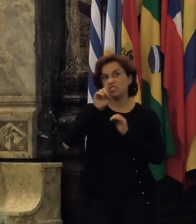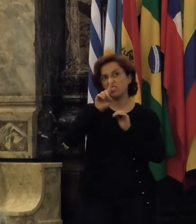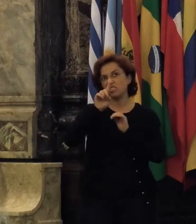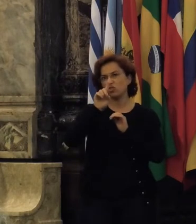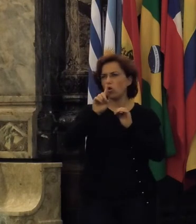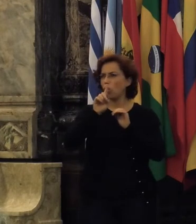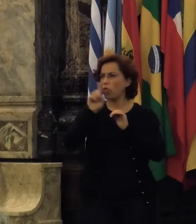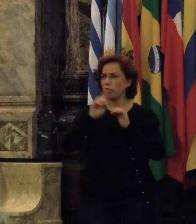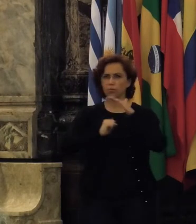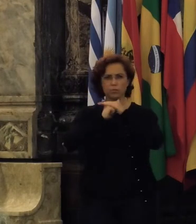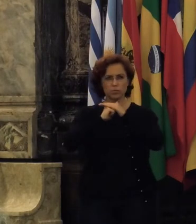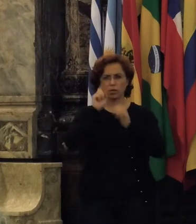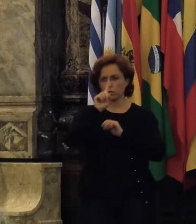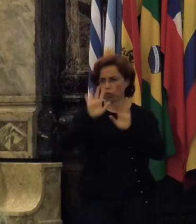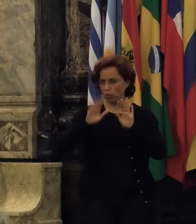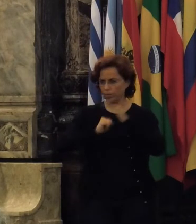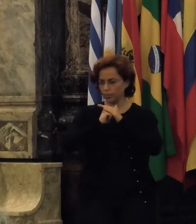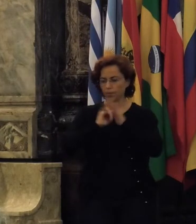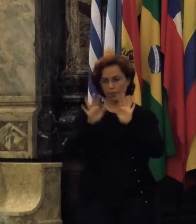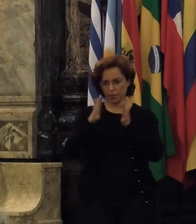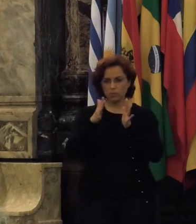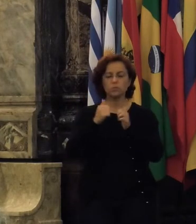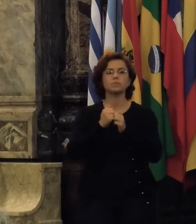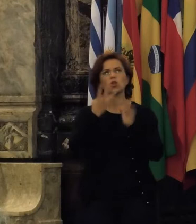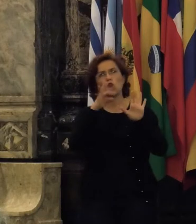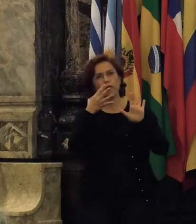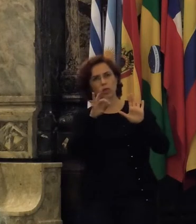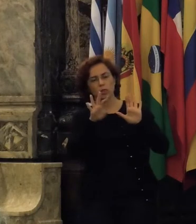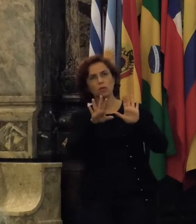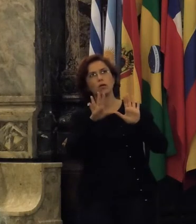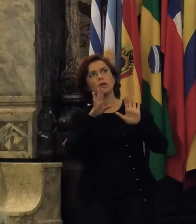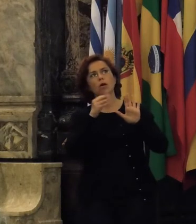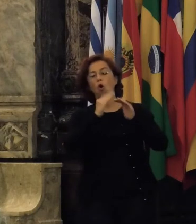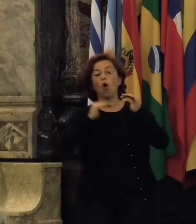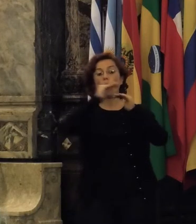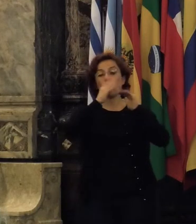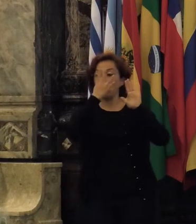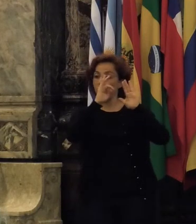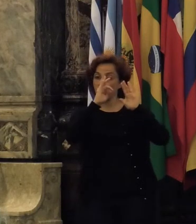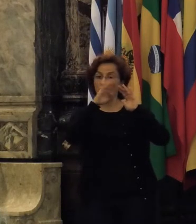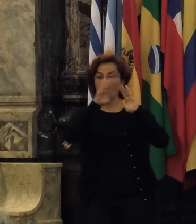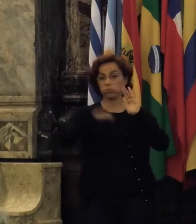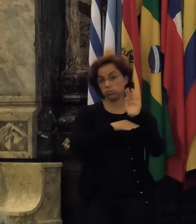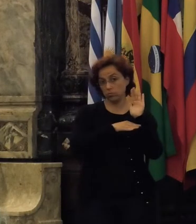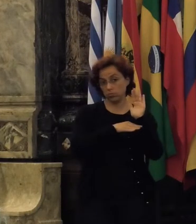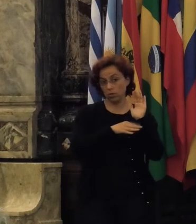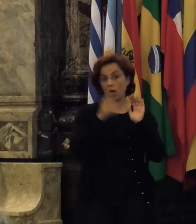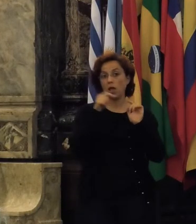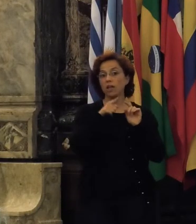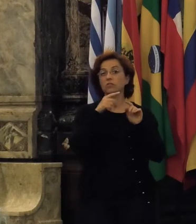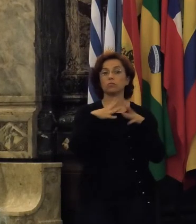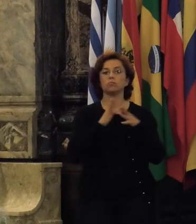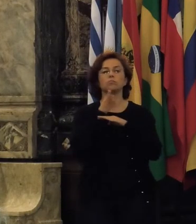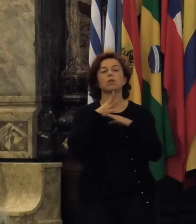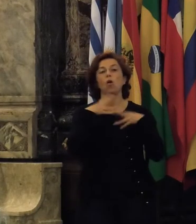90 a 105, 110, era, ¿no? Me parece. Era, sí, ¿no? 90. Bueno, o estabas arriba de 90 o estabas... Es decir, eso llamado escuela normal